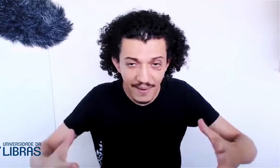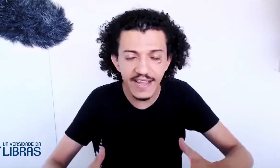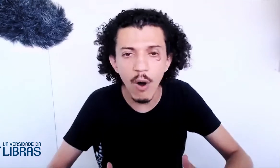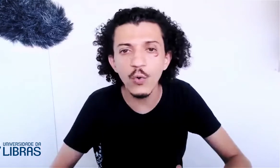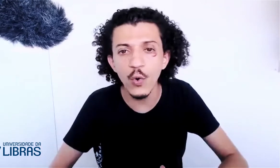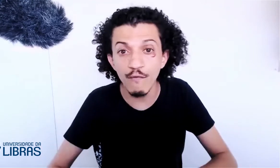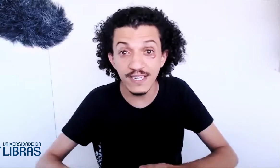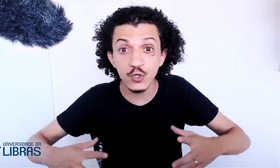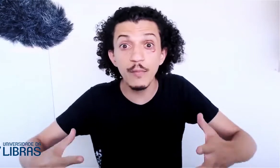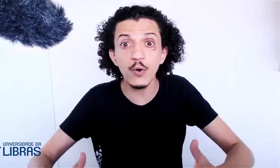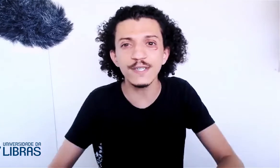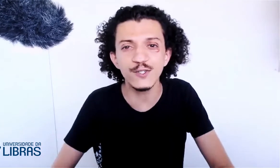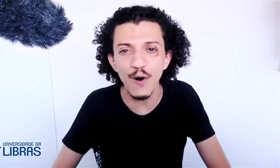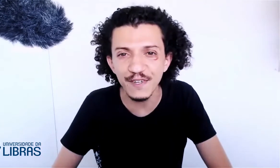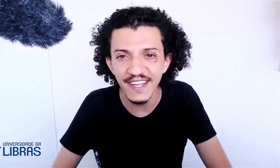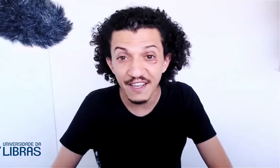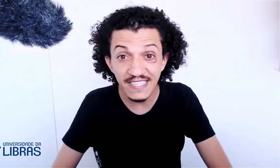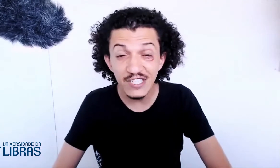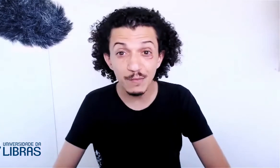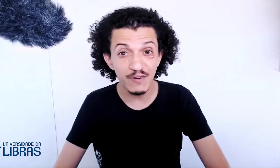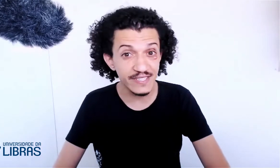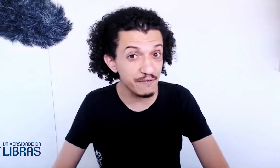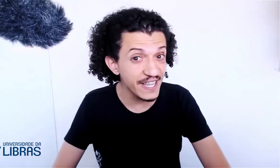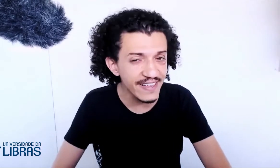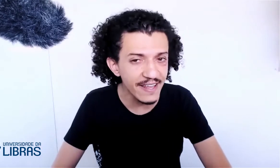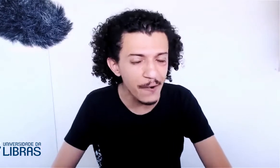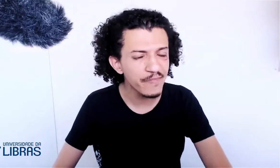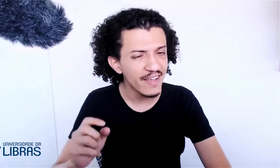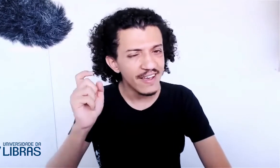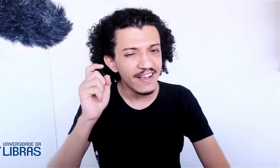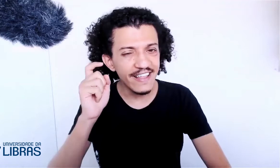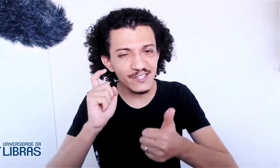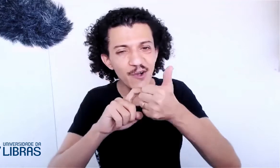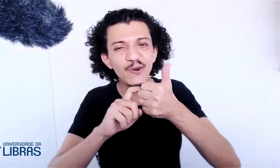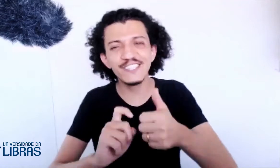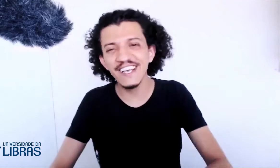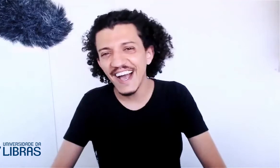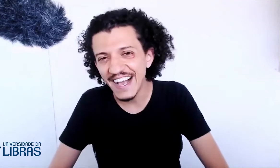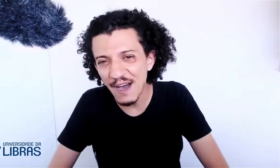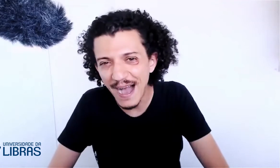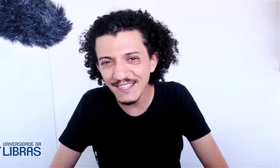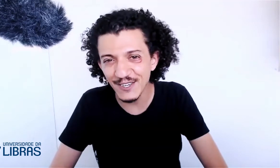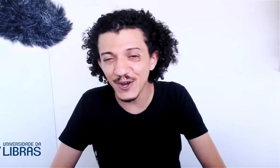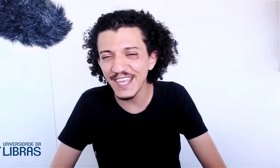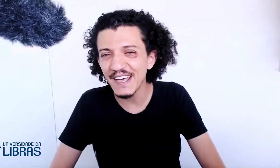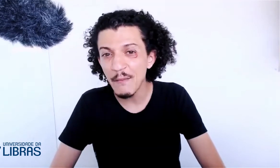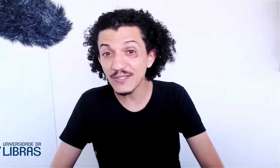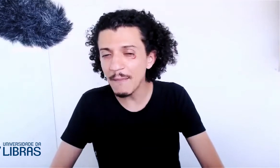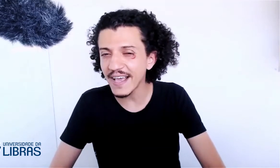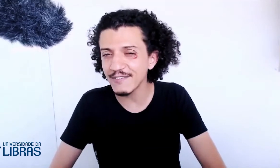aprendeu algo novo, você descobriu coisas novas, que fez sentido para você e você entendeu, deixa o seu curtir aqui abaixo, seu joinha, para eu saber que